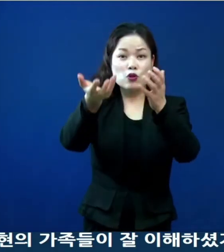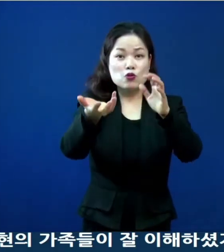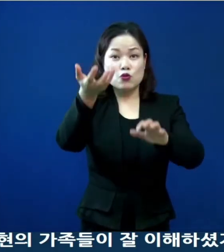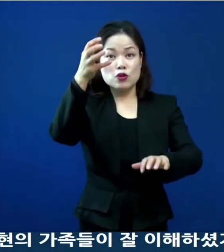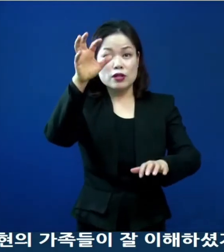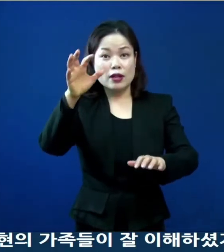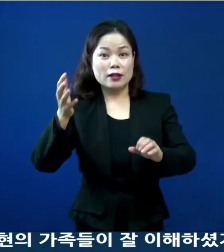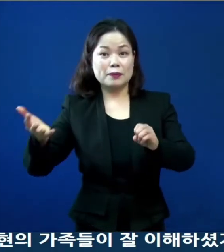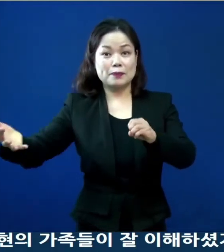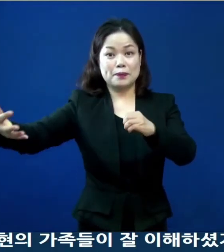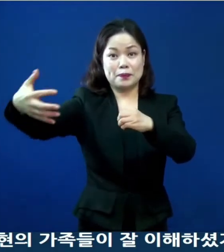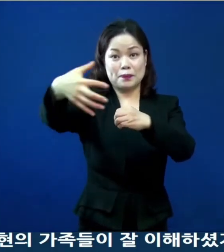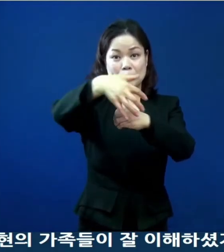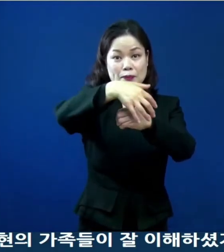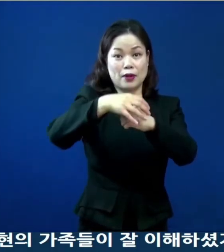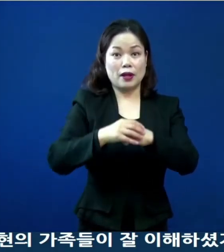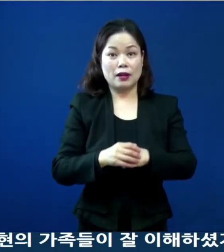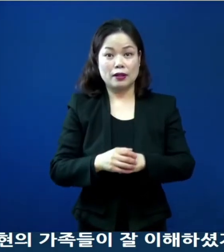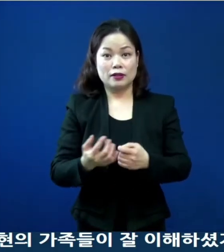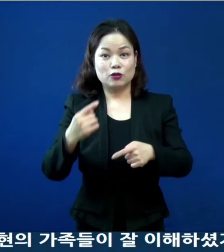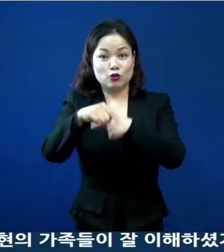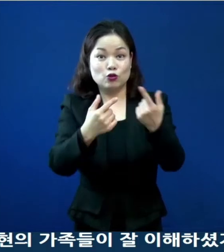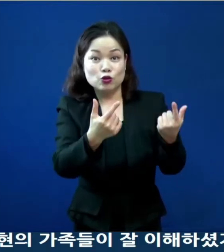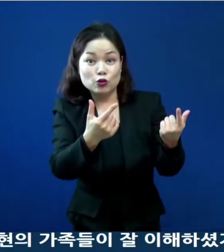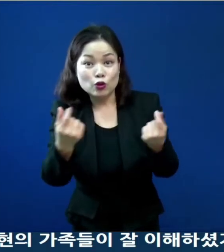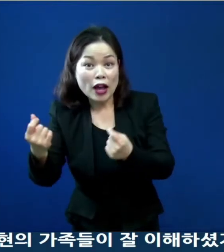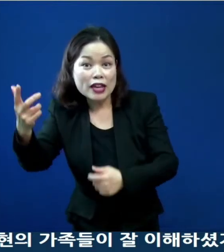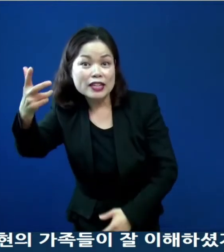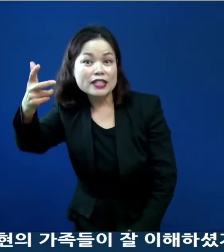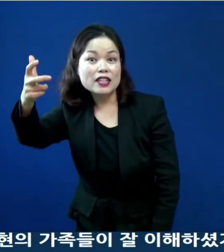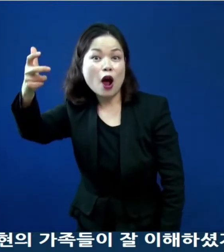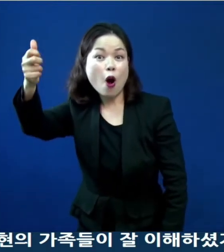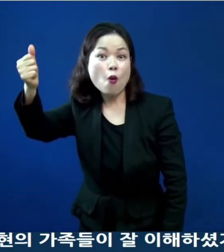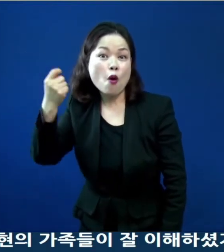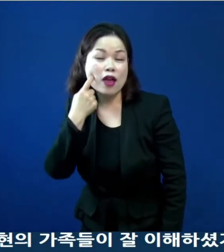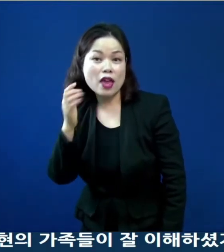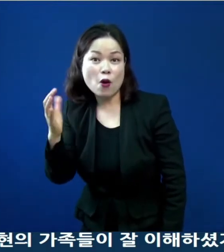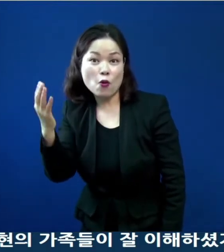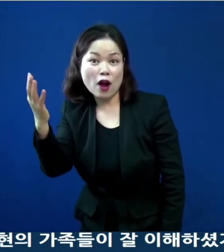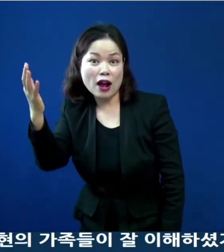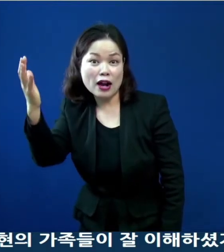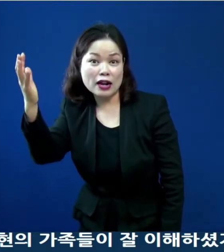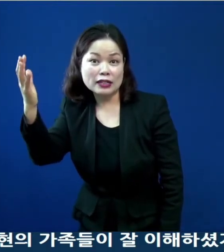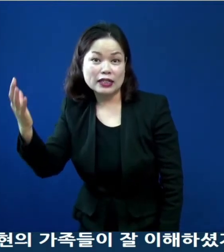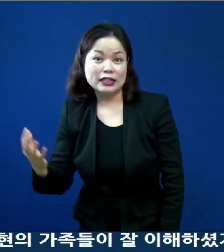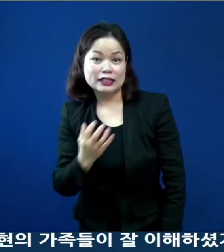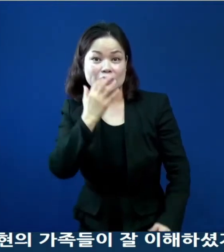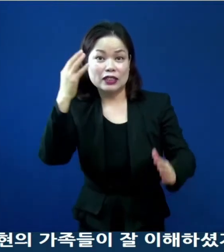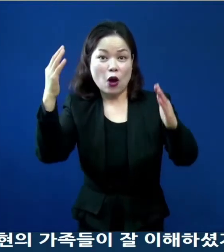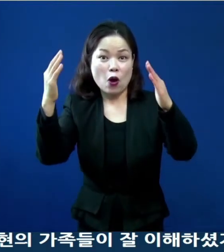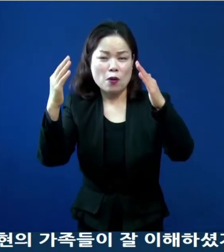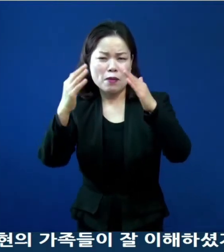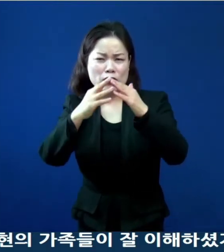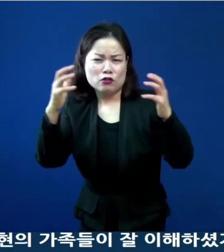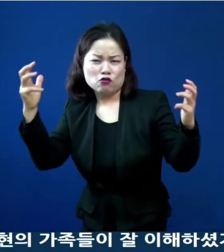위에 덮었고. 같이 읽습니다. 여호와의 영광이 성막에